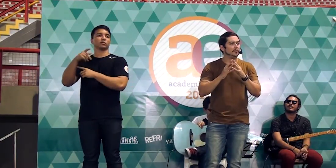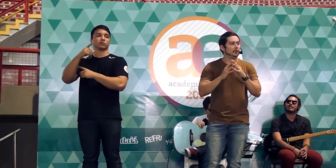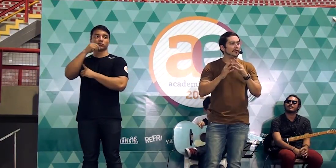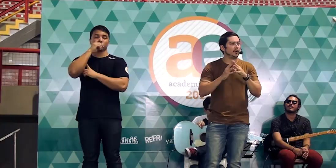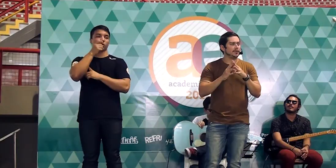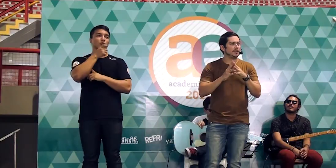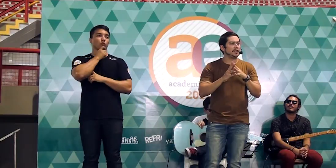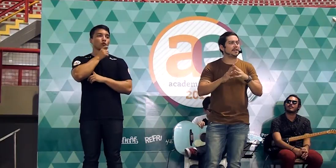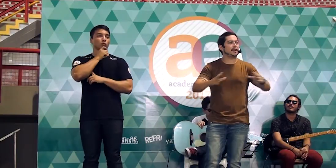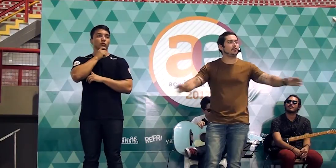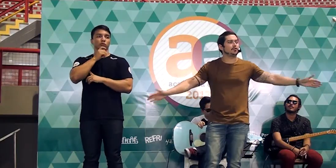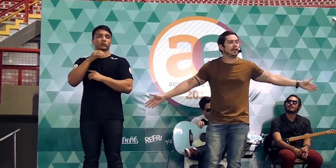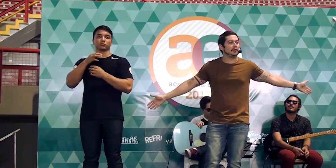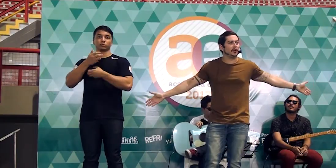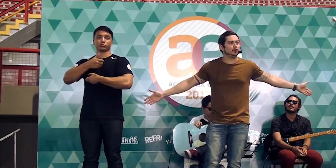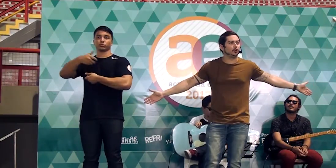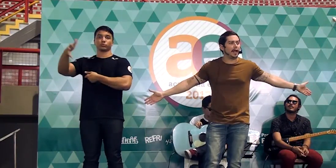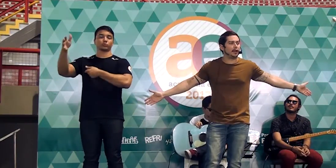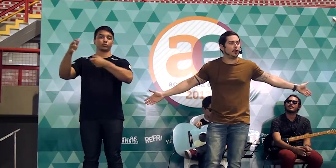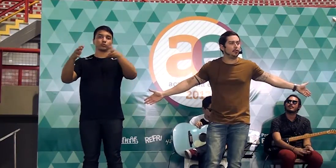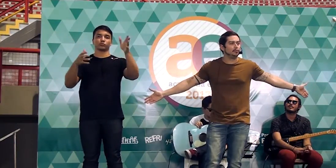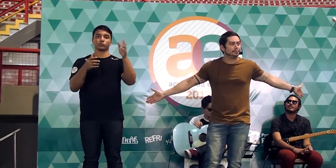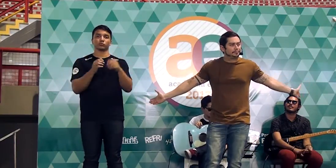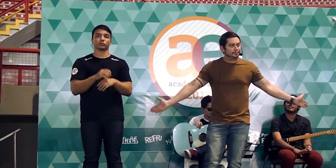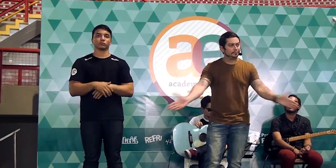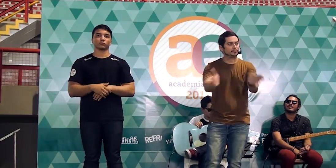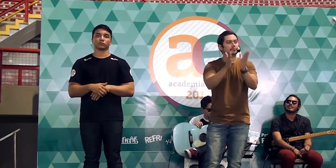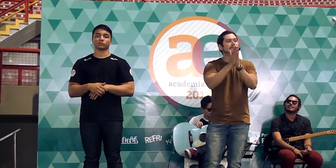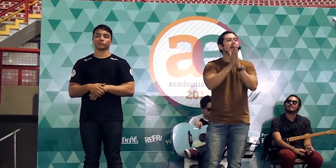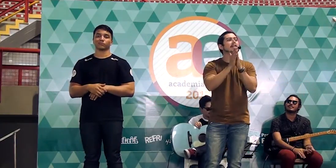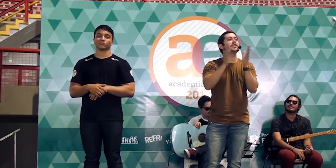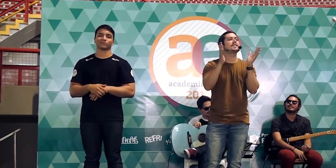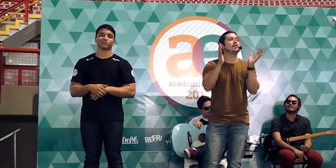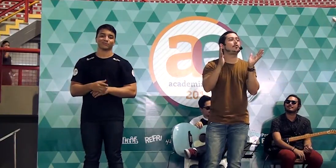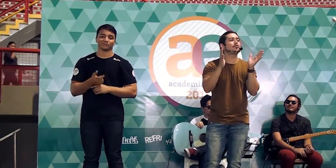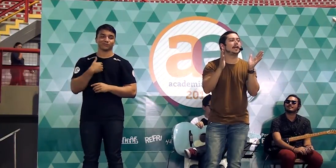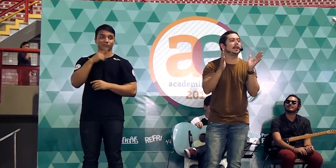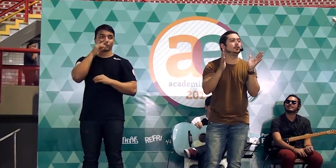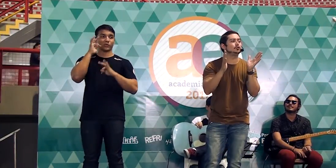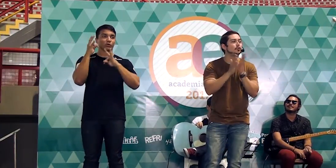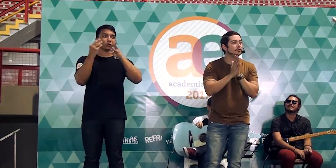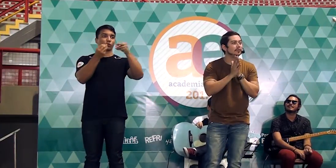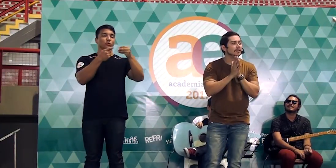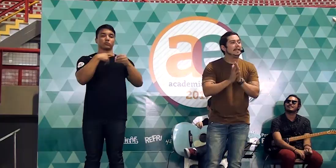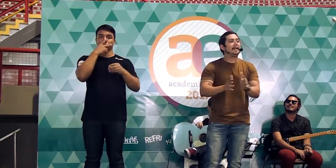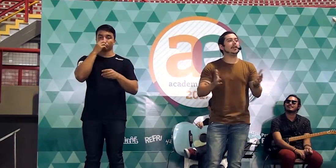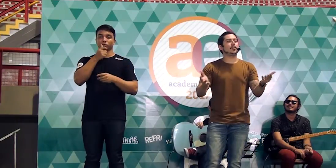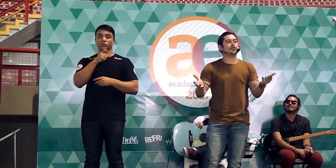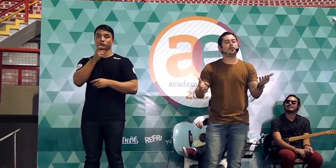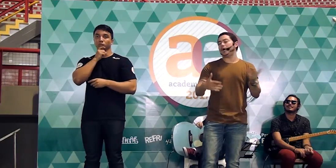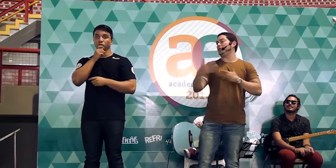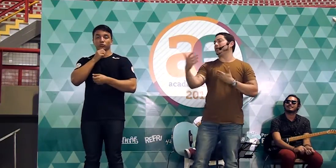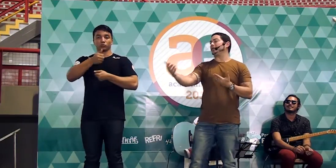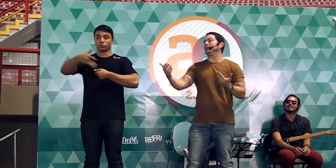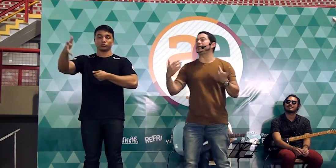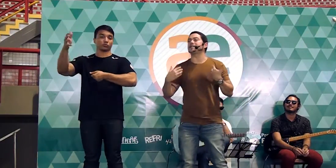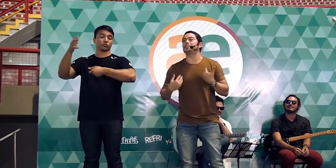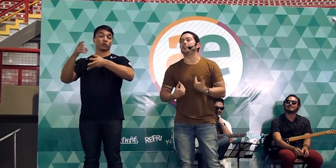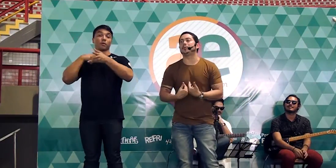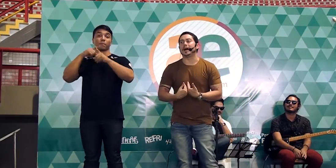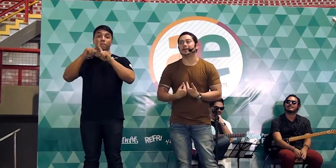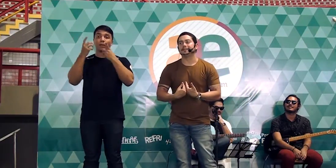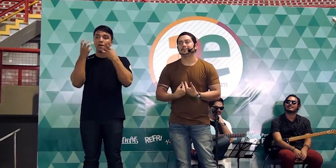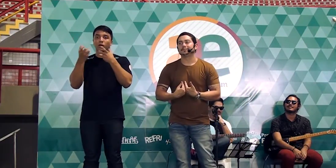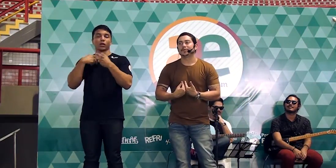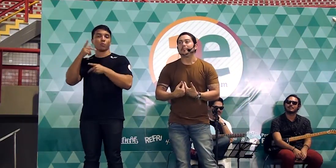no filme do Frozen, que saiu congelando, foi tudo no Let It Go. A gente saiu congelando tudo. E lógico, qual é o governo que não quer